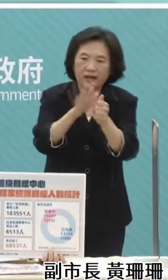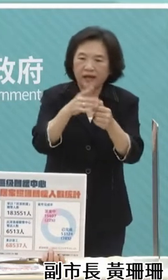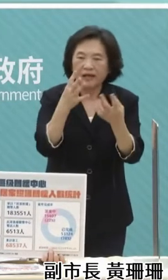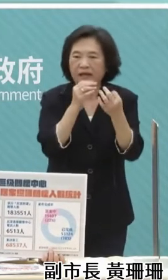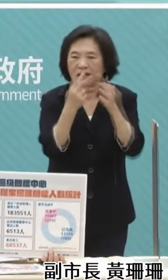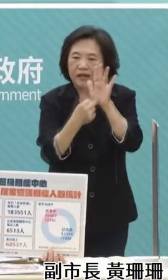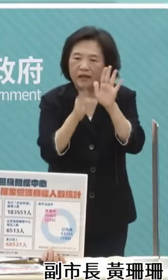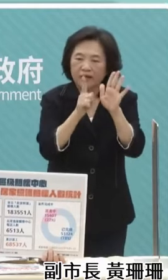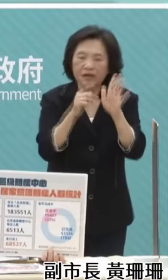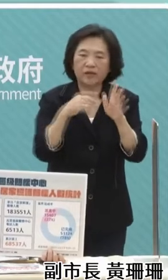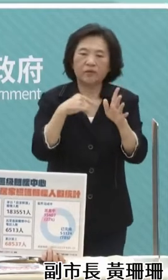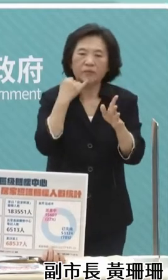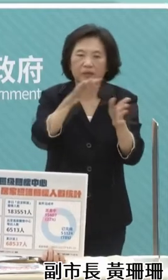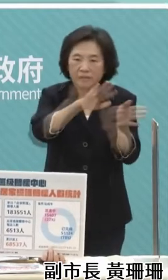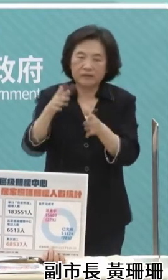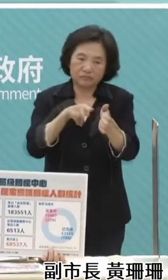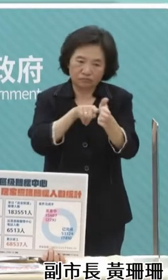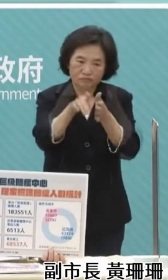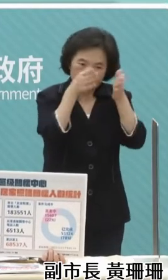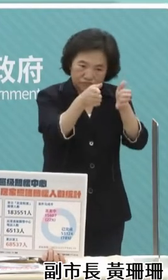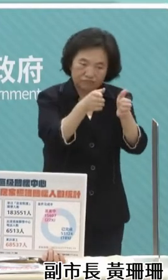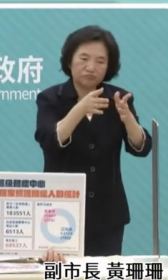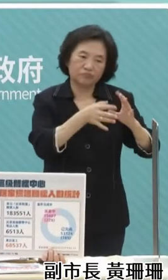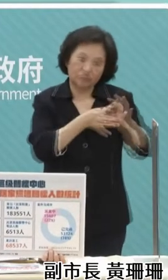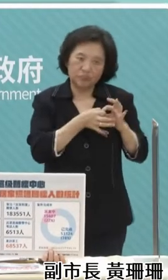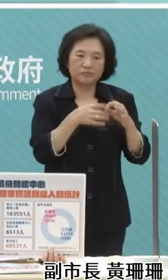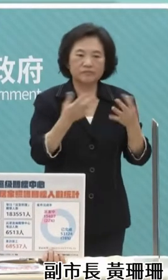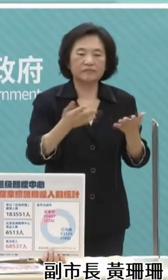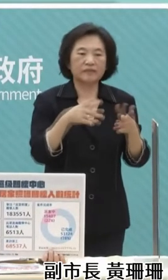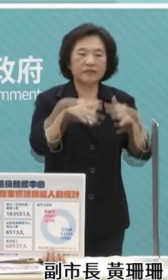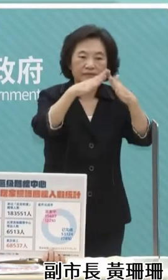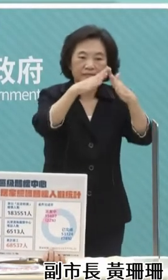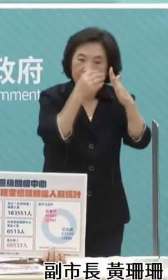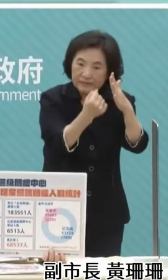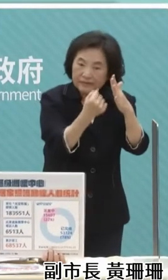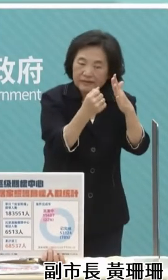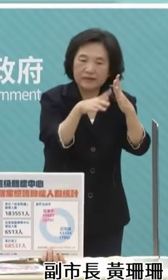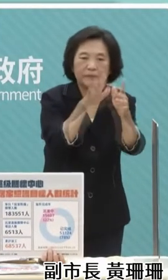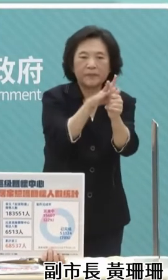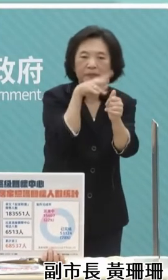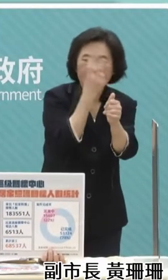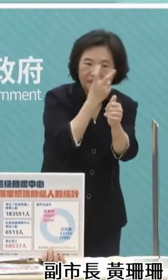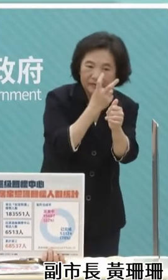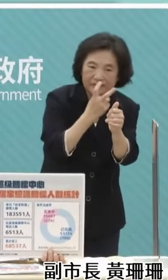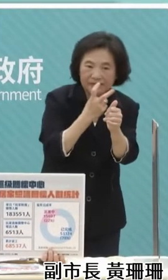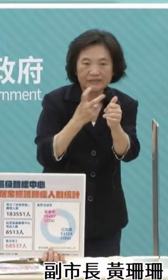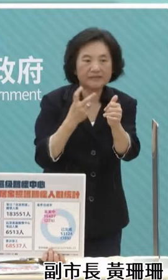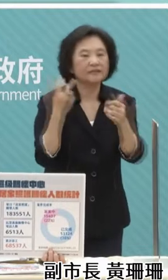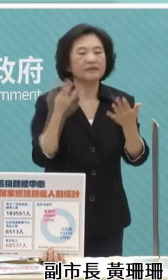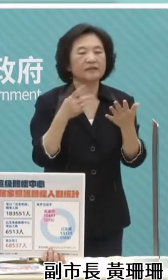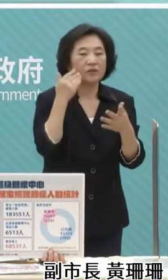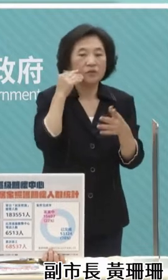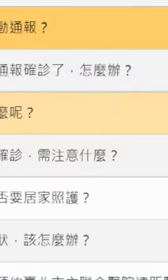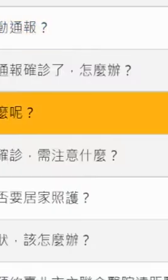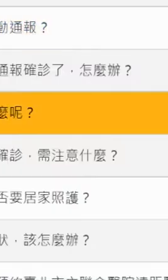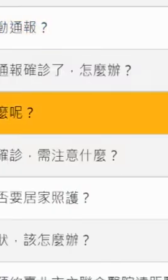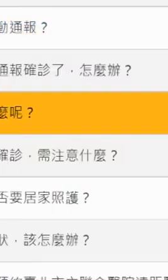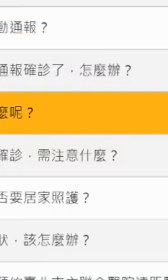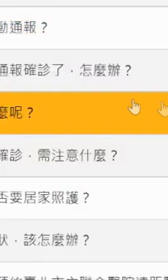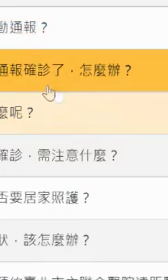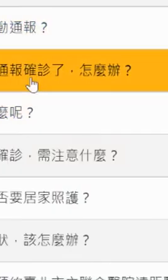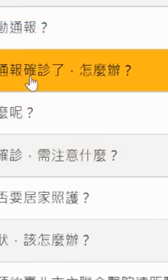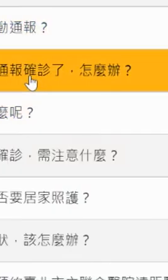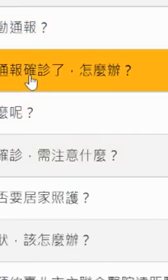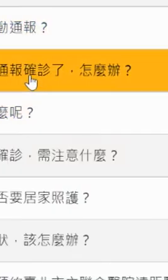做相关的关怀的作业，包括怎么样把居家照护的人照顾好。所以请大家有问题的话可以先上网